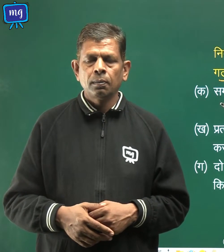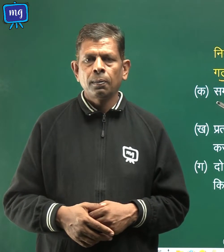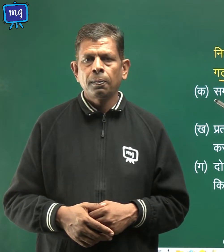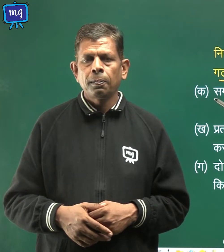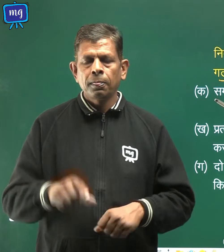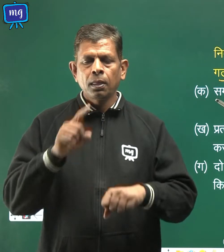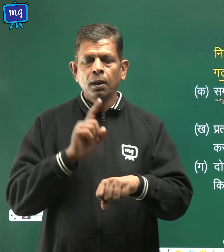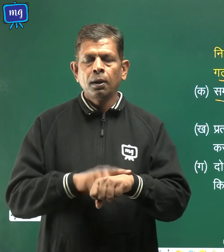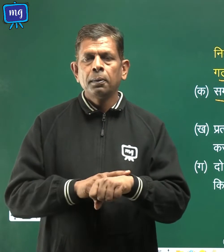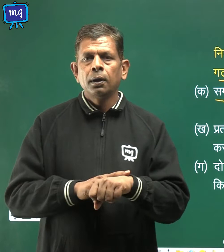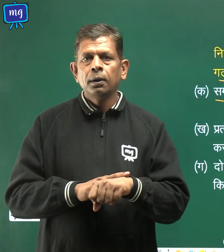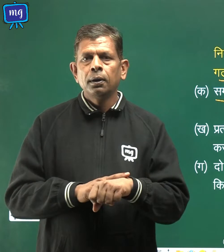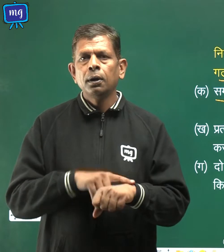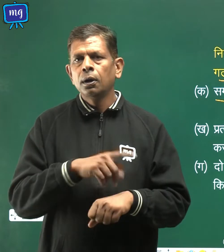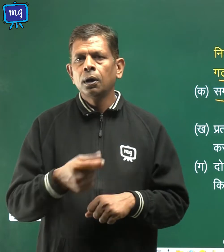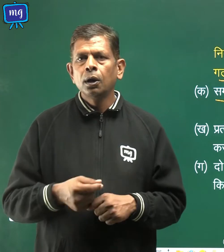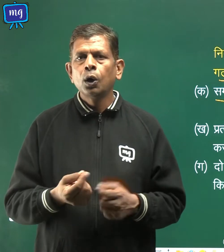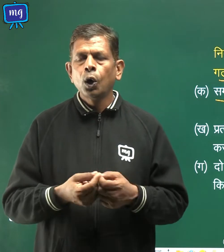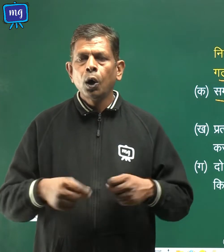समय का मूल मात्रक